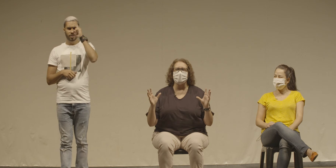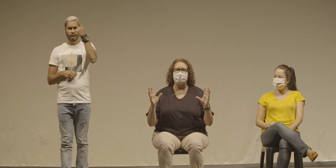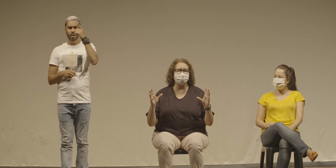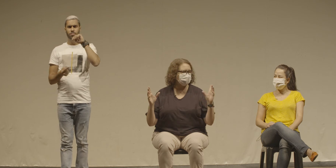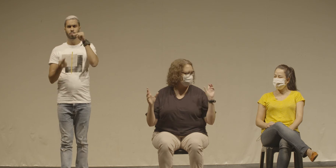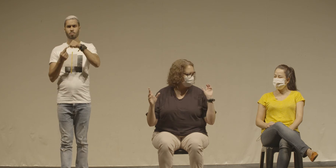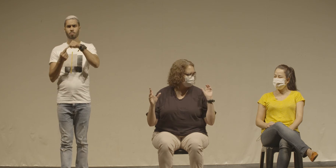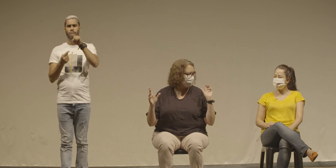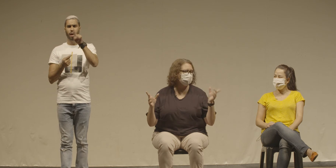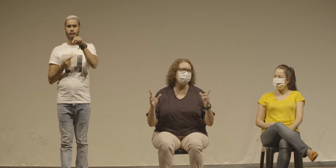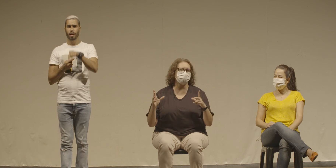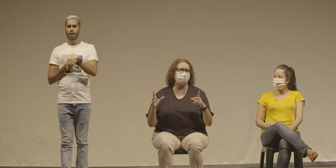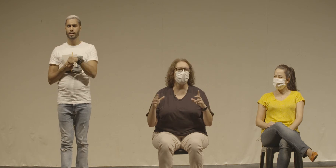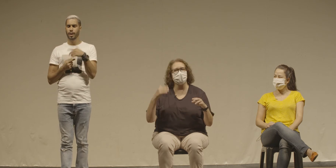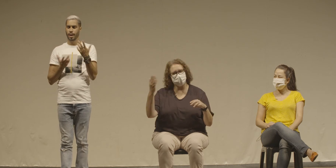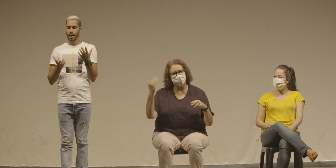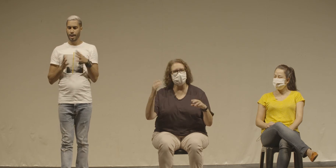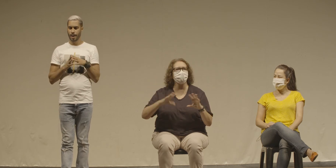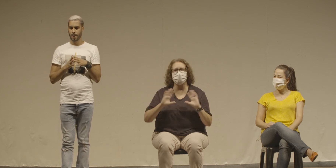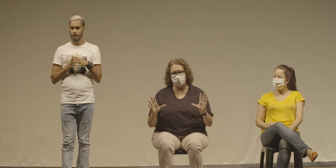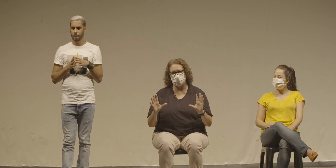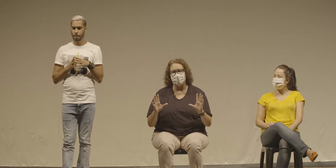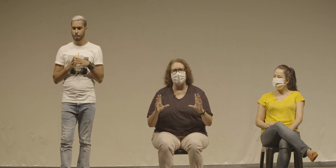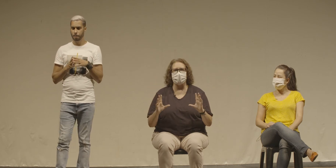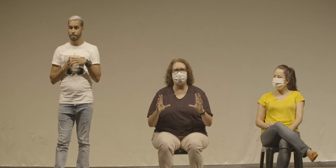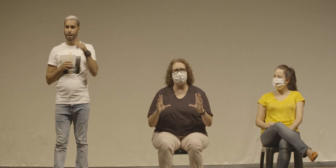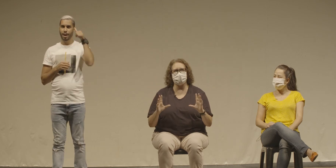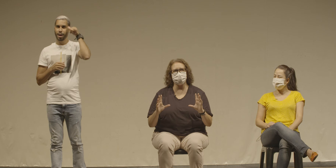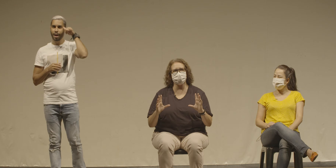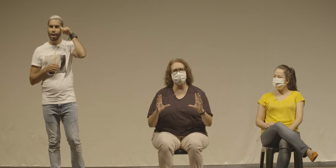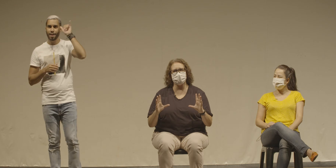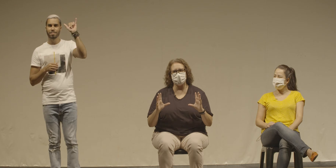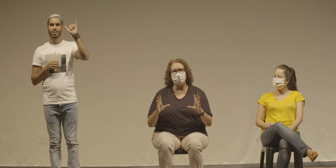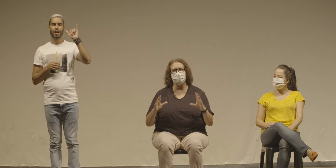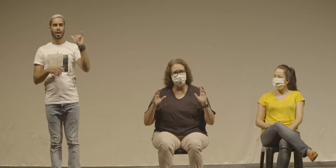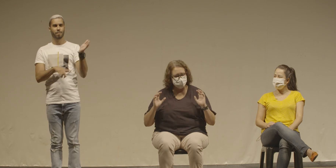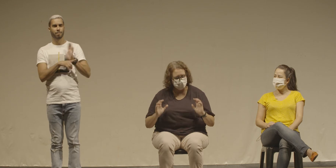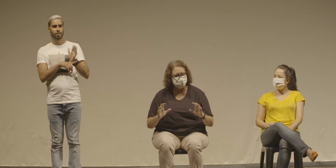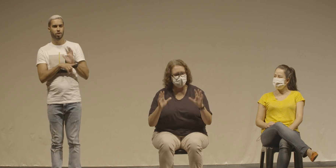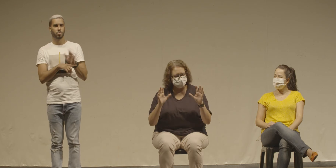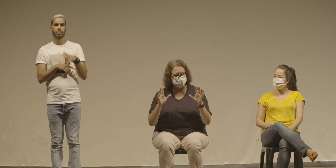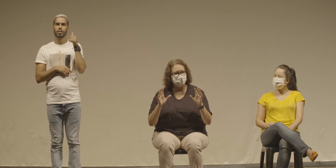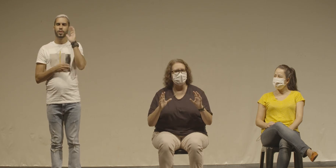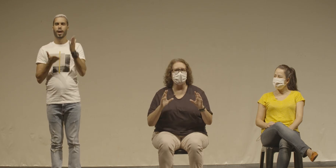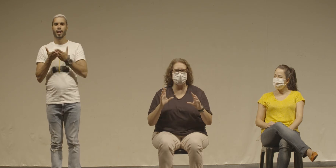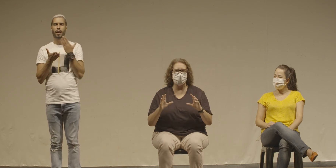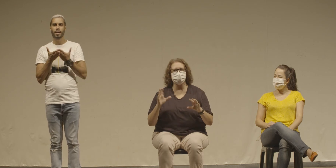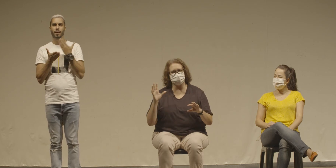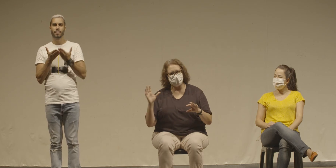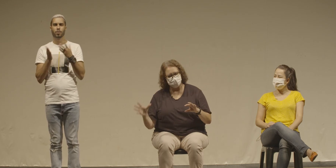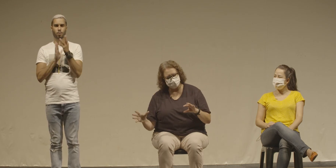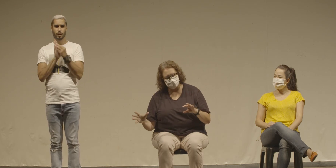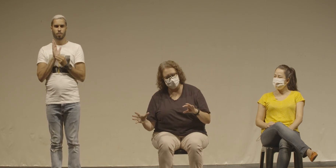deixar essa onda do filme e do livro morrer. É que isso seja realmente um movimento em